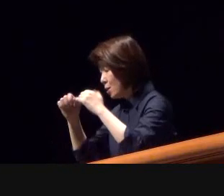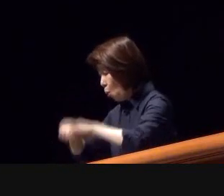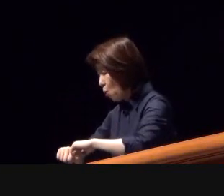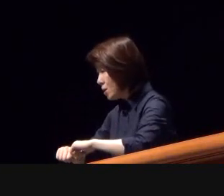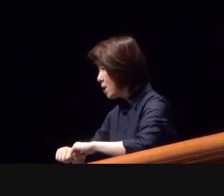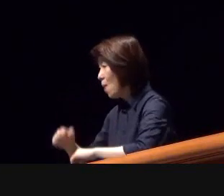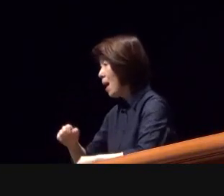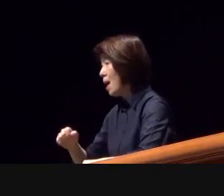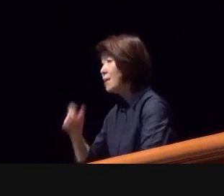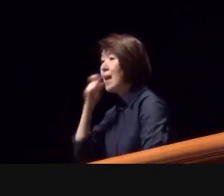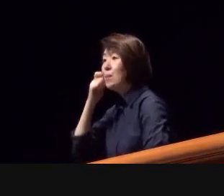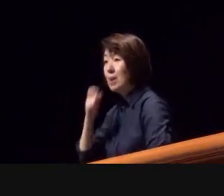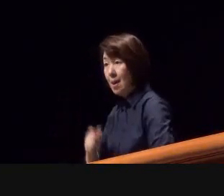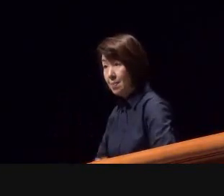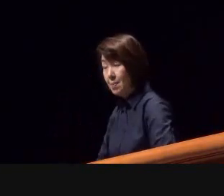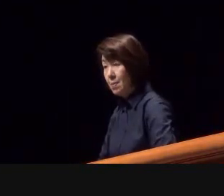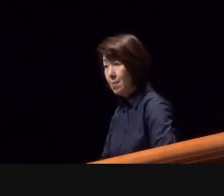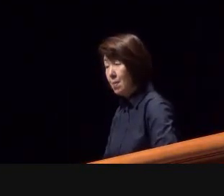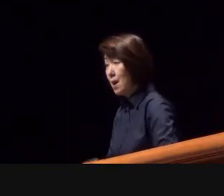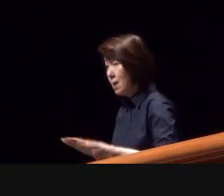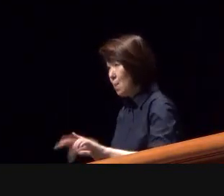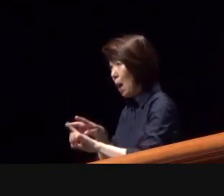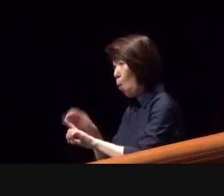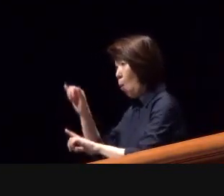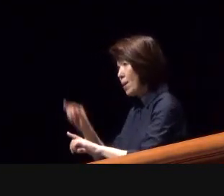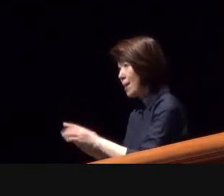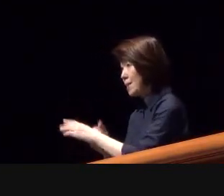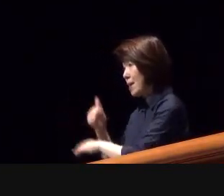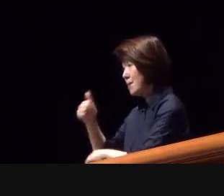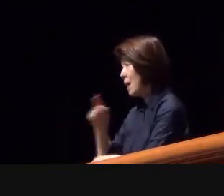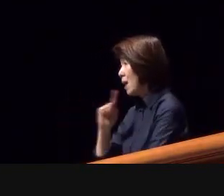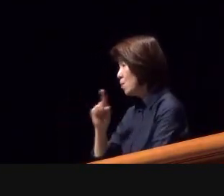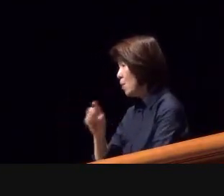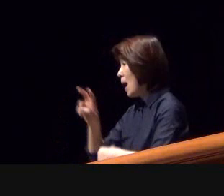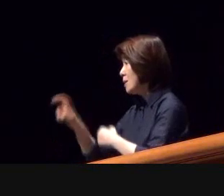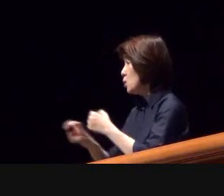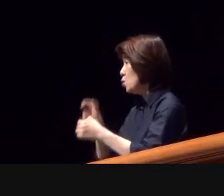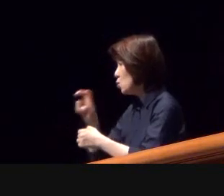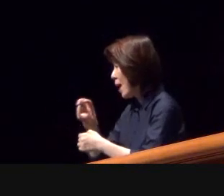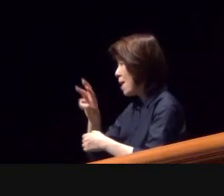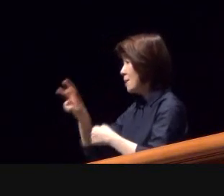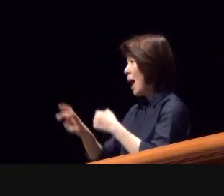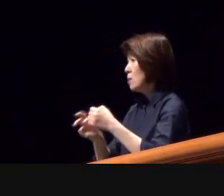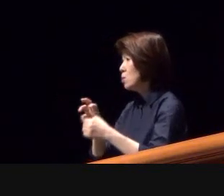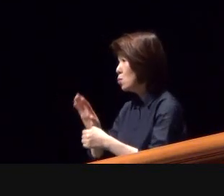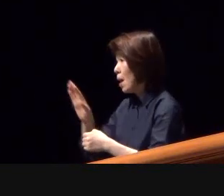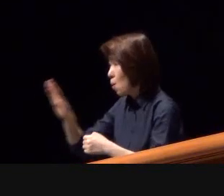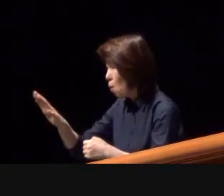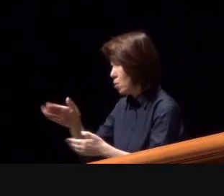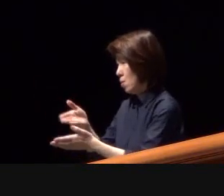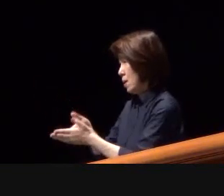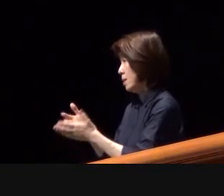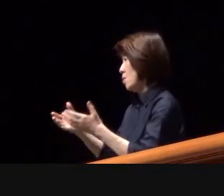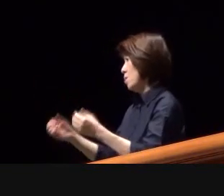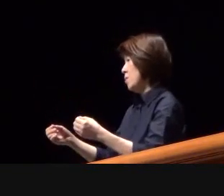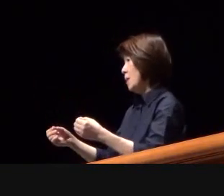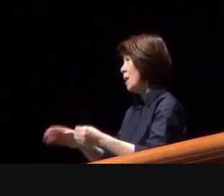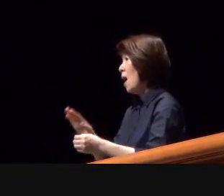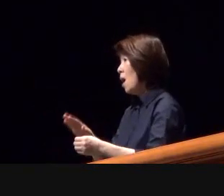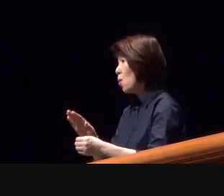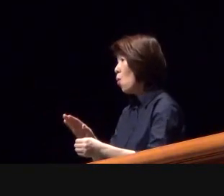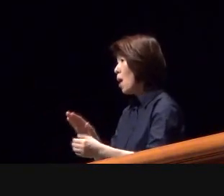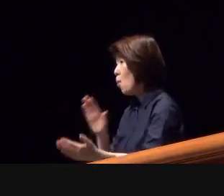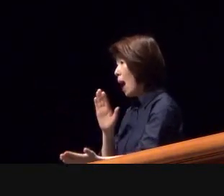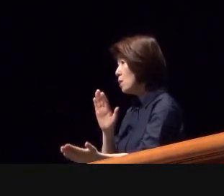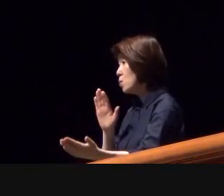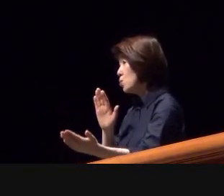っしゃいました、20年30年、これはスローですと言います。ゆっくりとやってくる